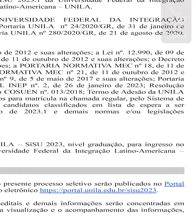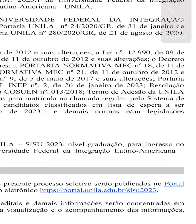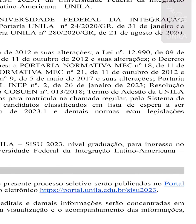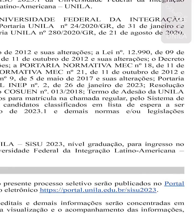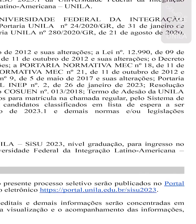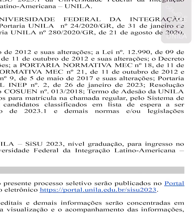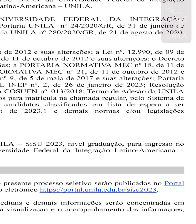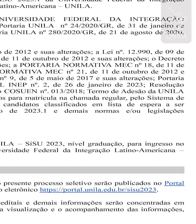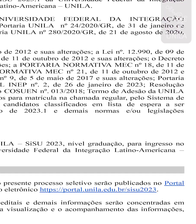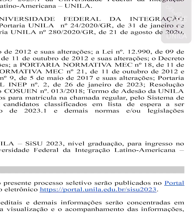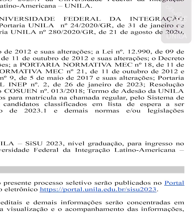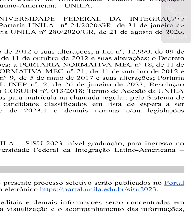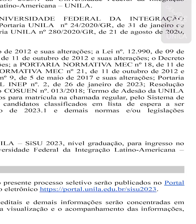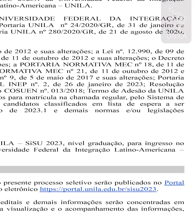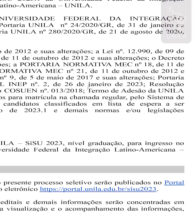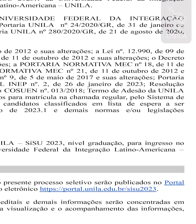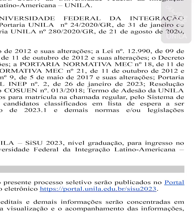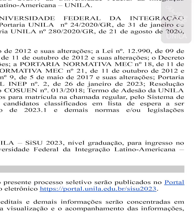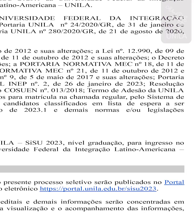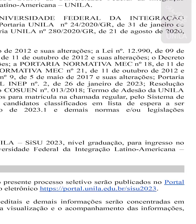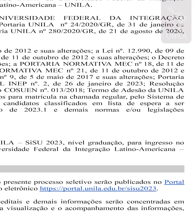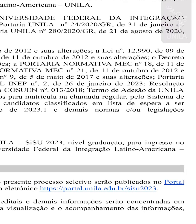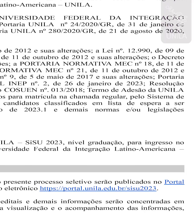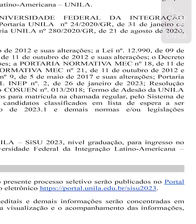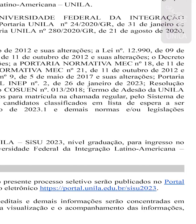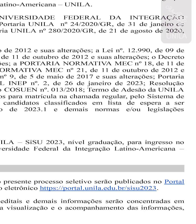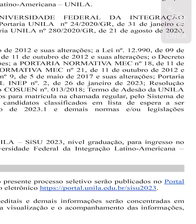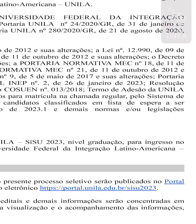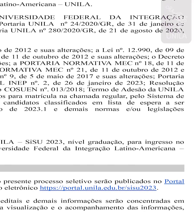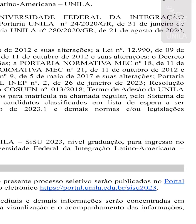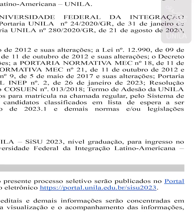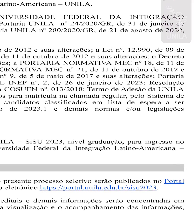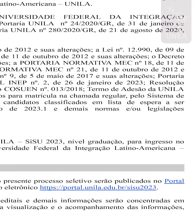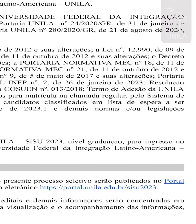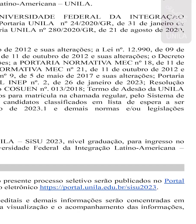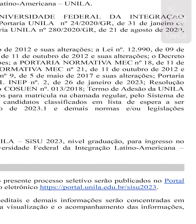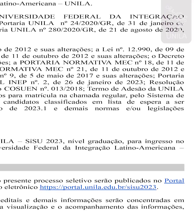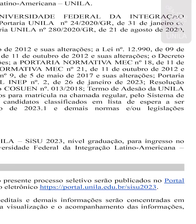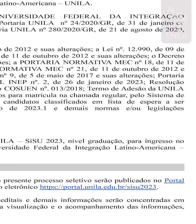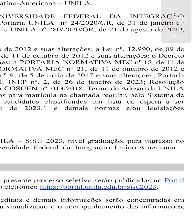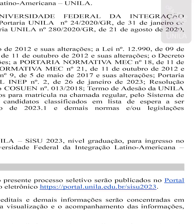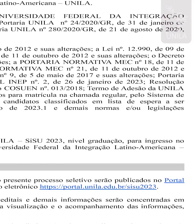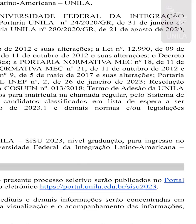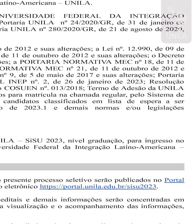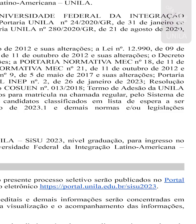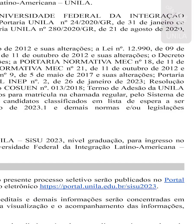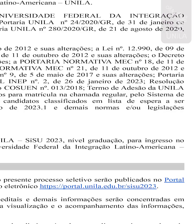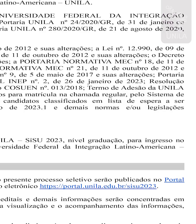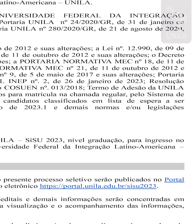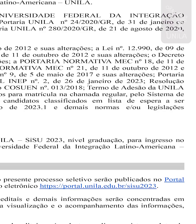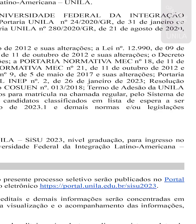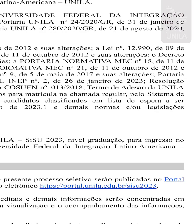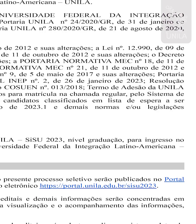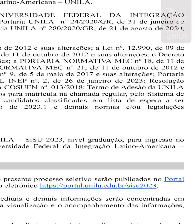SISU/MEG para a seleção de 2023.1 e demais normas e/ou